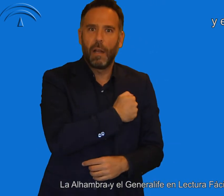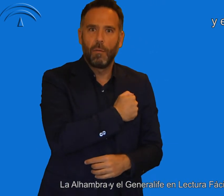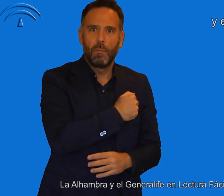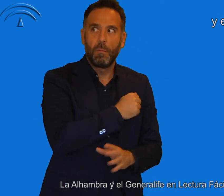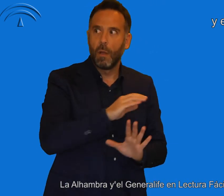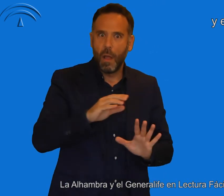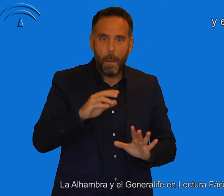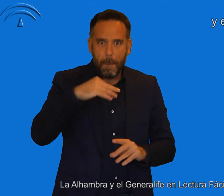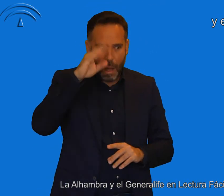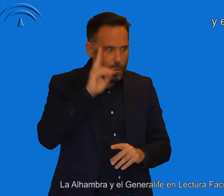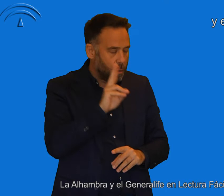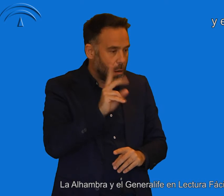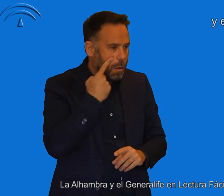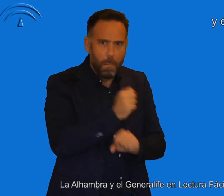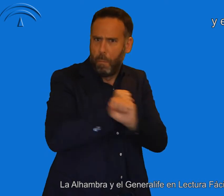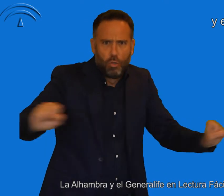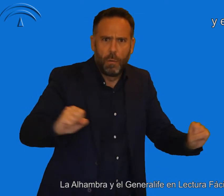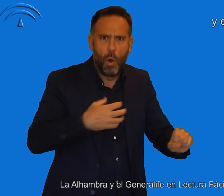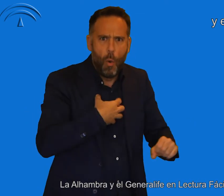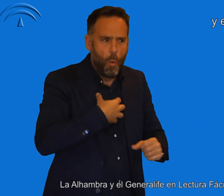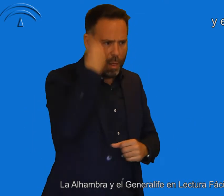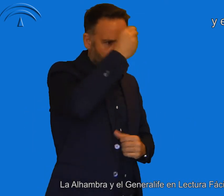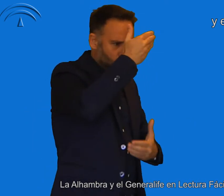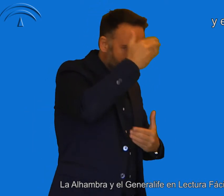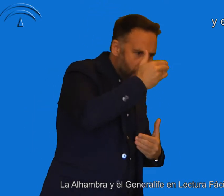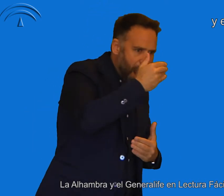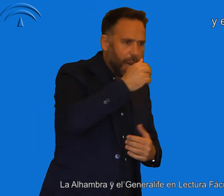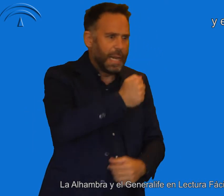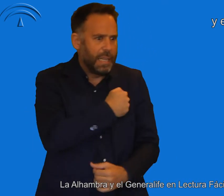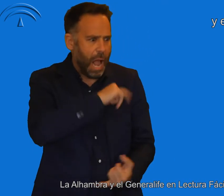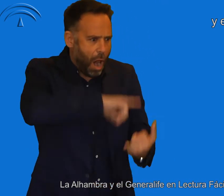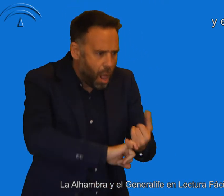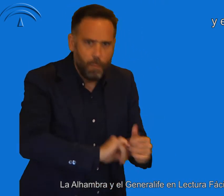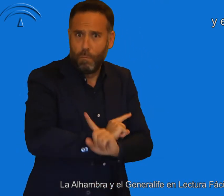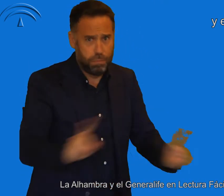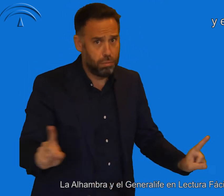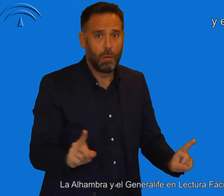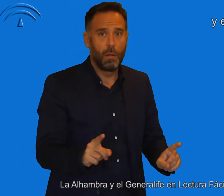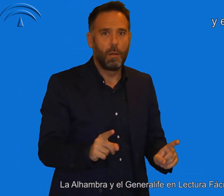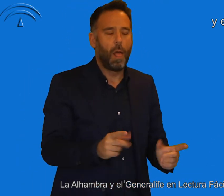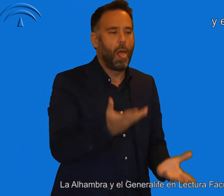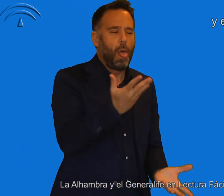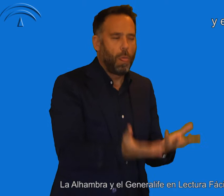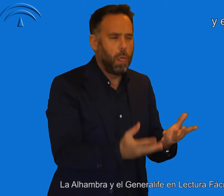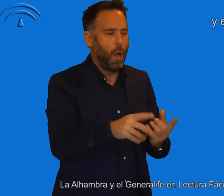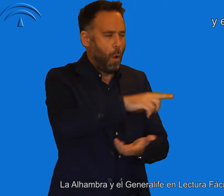imposible. Estaba prohibido el matrimonio entre musulmanes y cristianos. Después de muchas dudas y